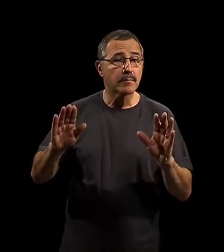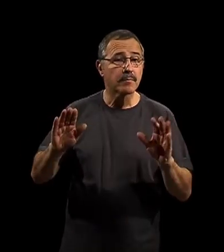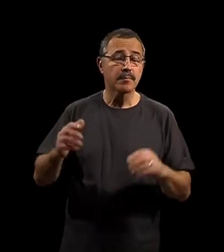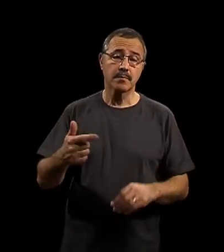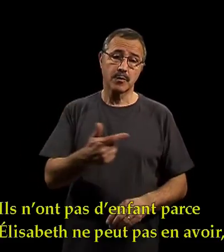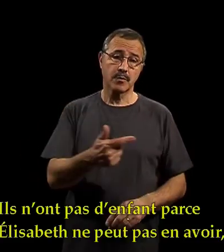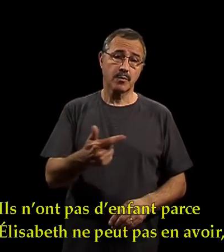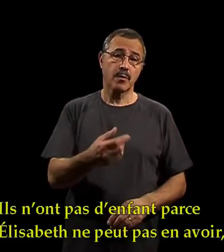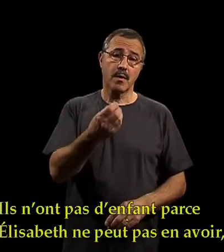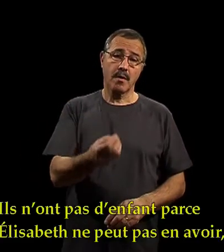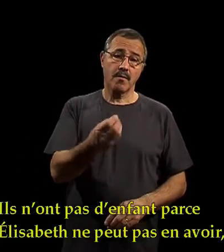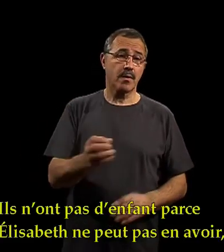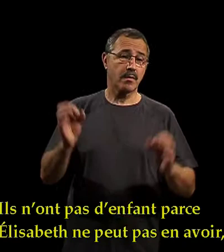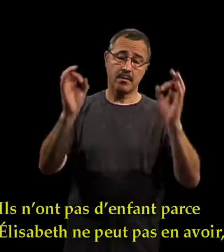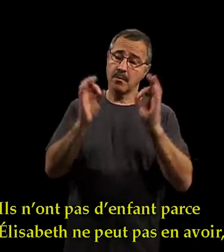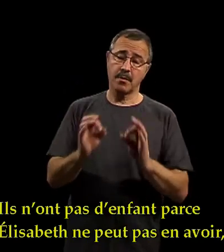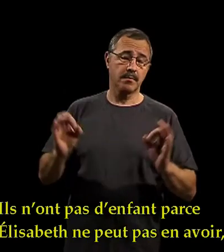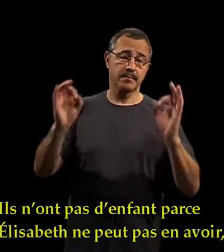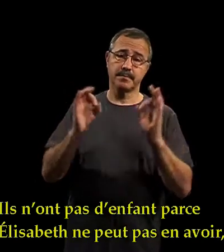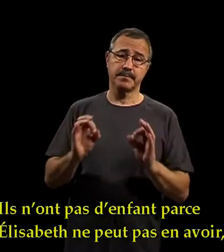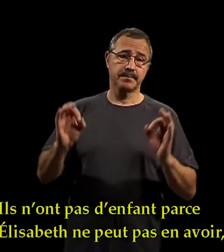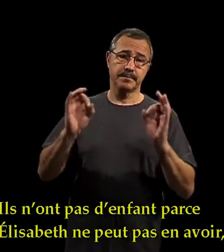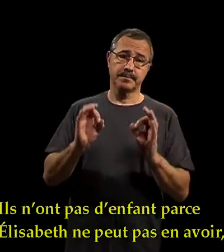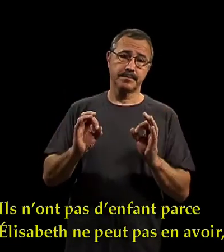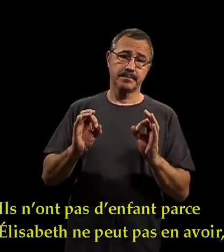Ils n'ont pas d'enfants parce qu'Élisabeth ne peut pas en avoir.